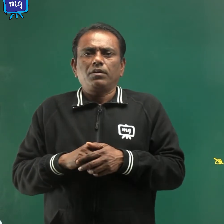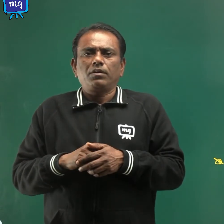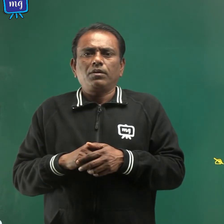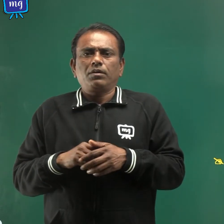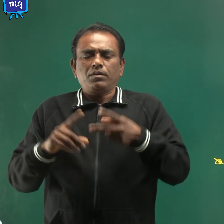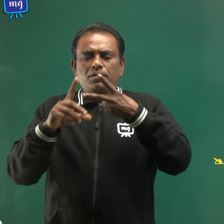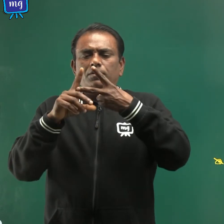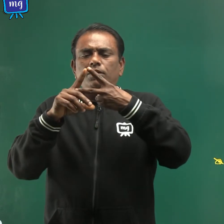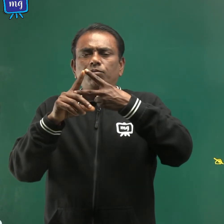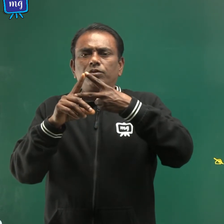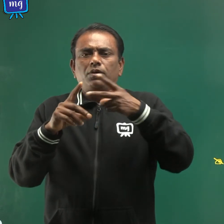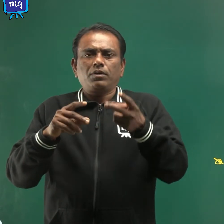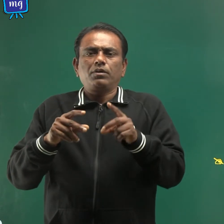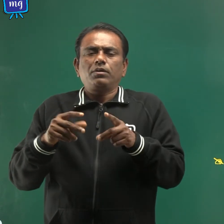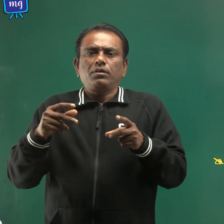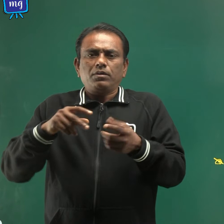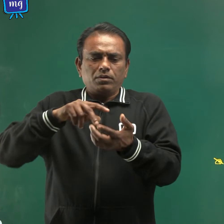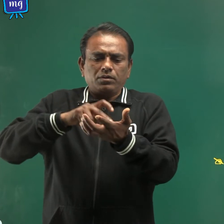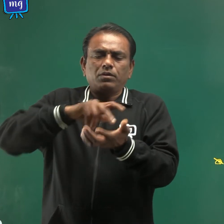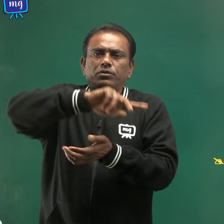कि त्रिभुज का क्षेत्रफल बराबर है